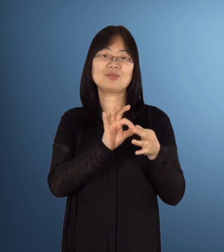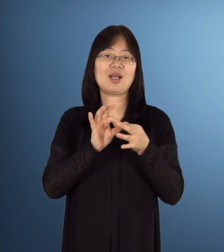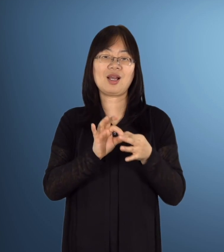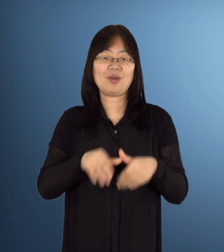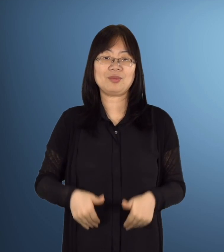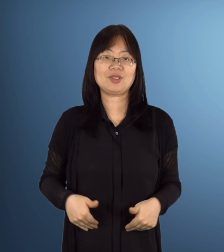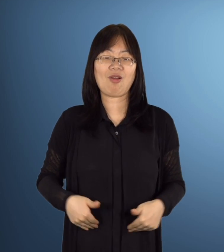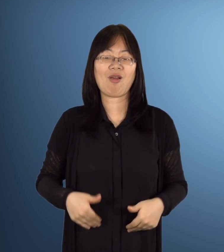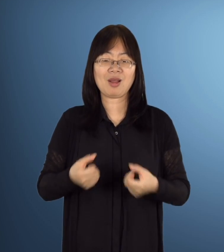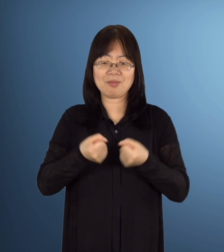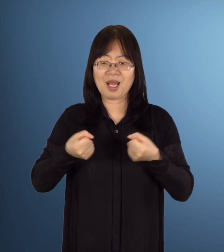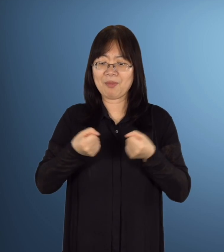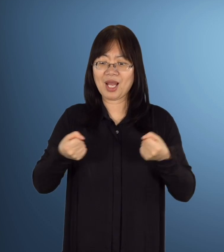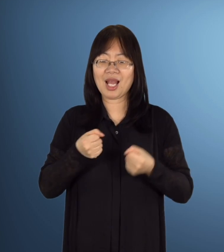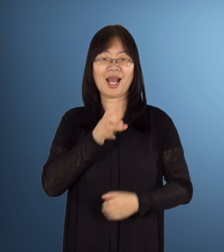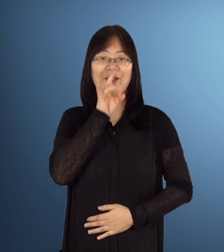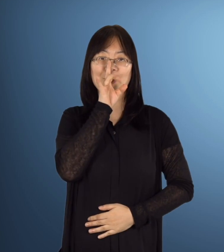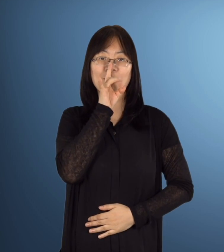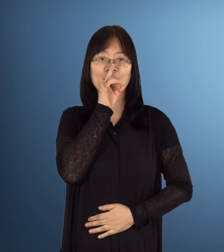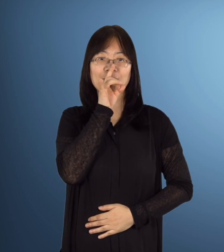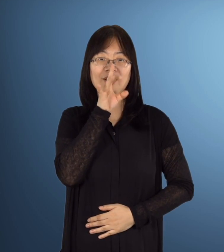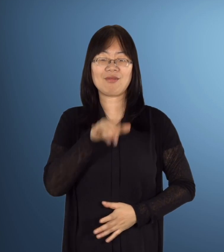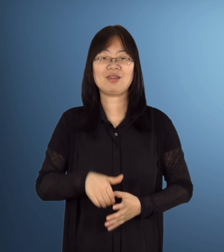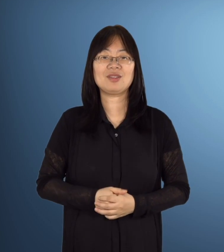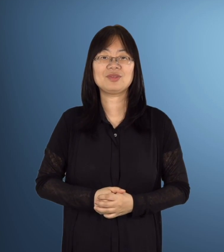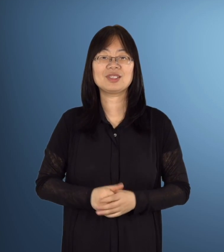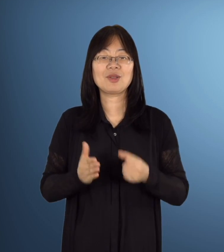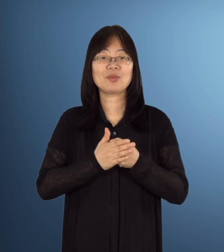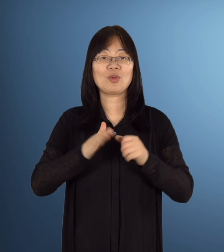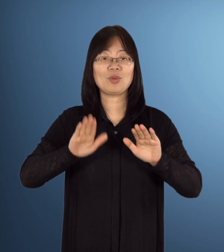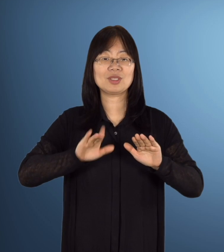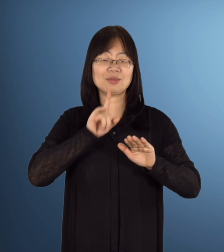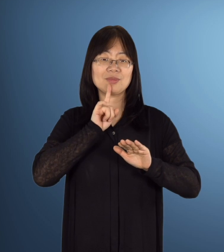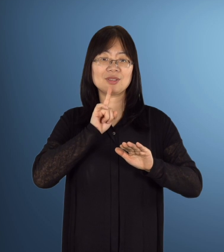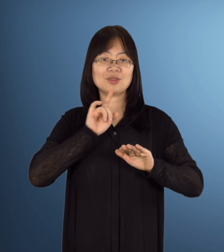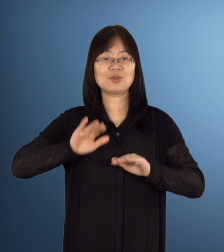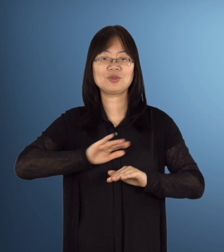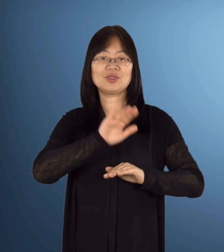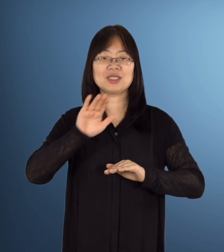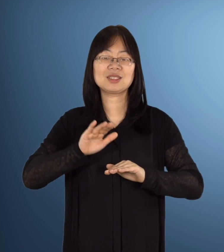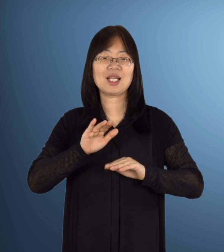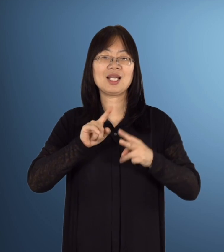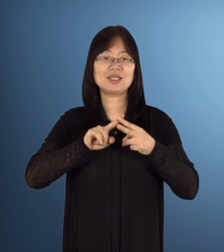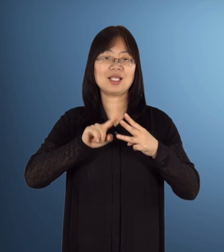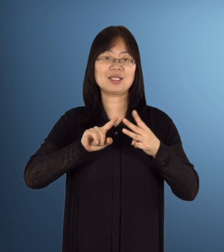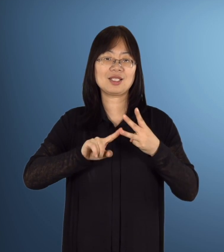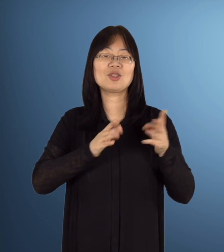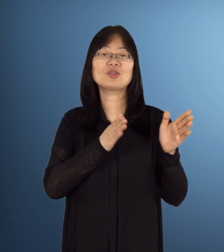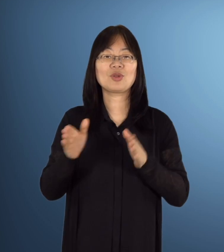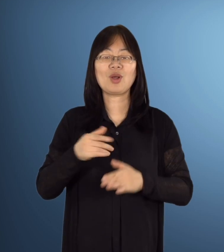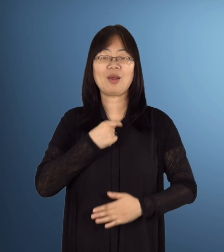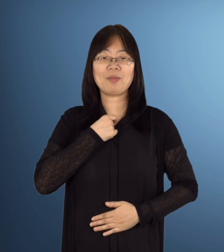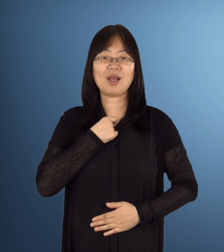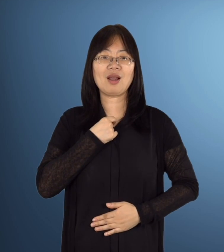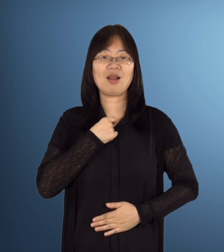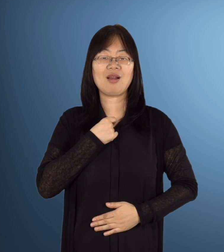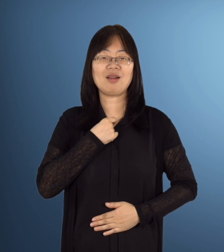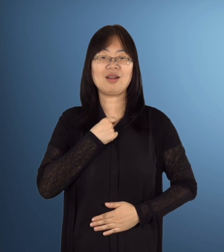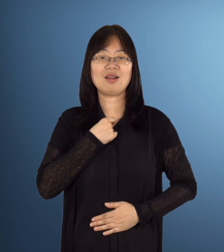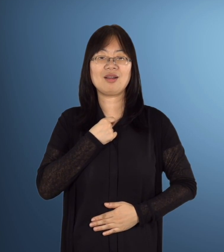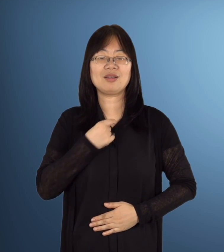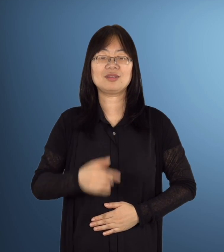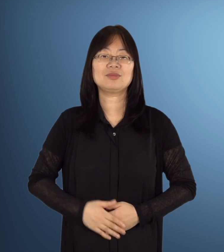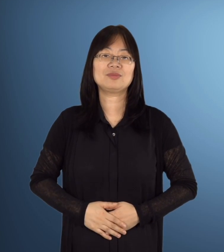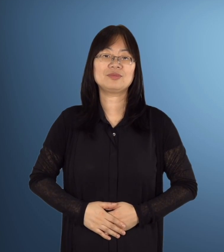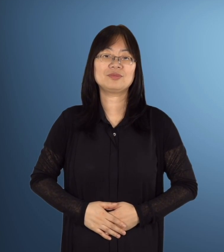문제지 뗄래야 뗄 수 없는 문제예요. 그래서 오늘 말씀을 우리가 세 가지로 정리를 하자면 이런